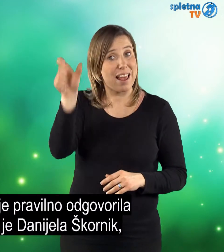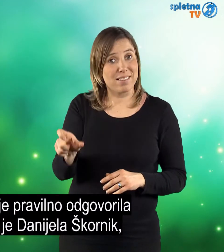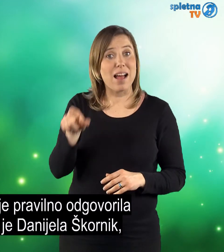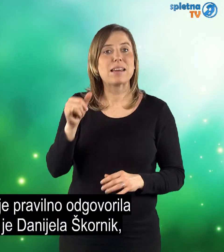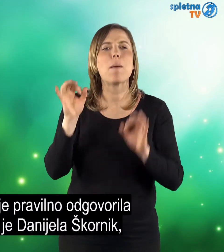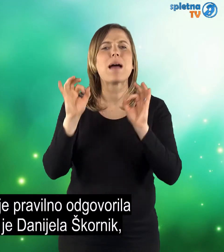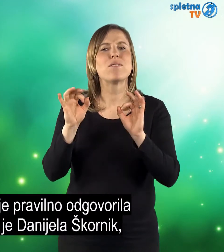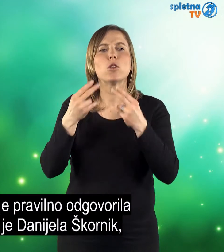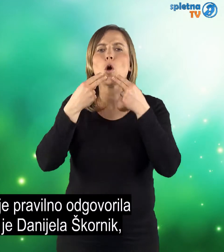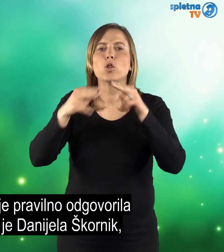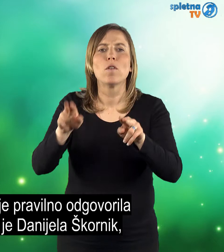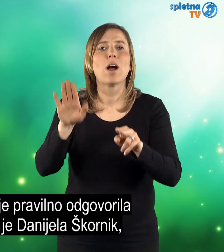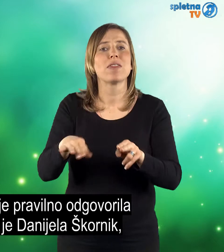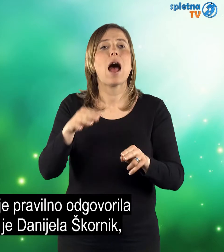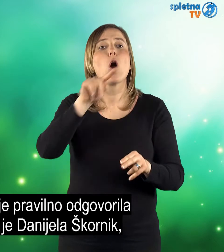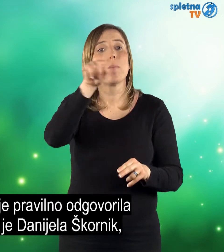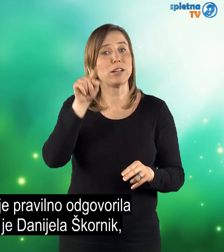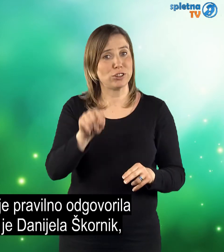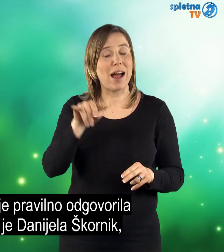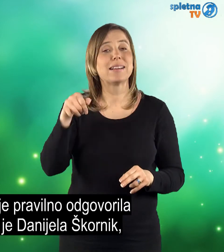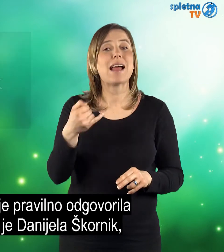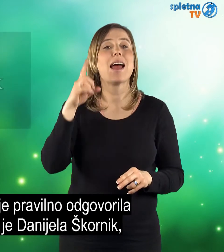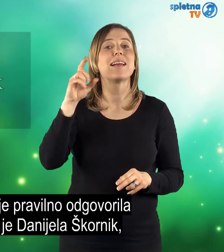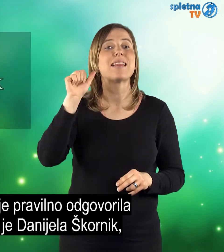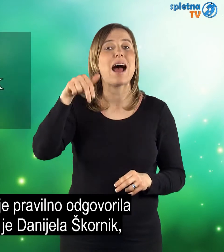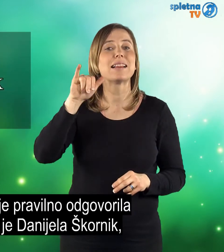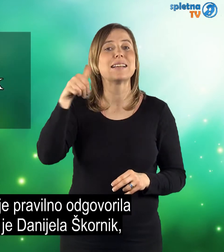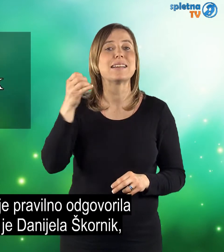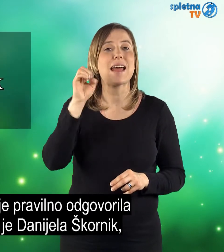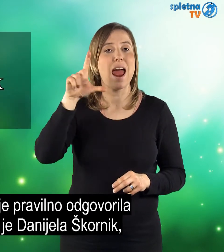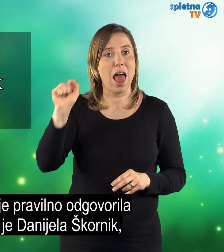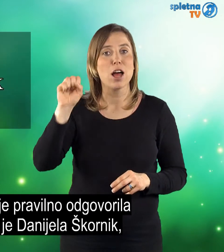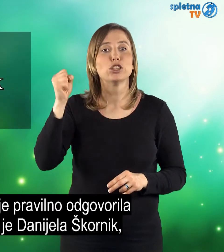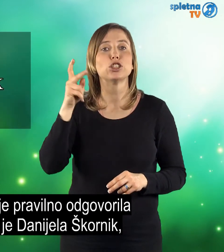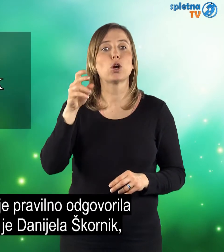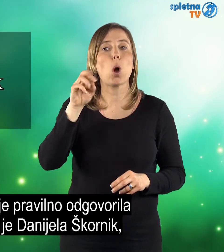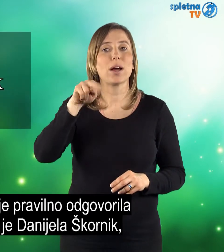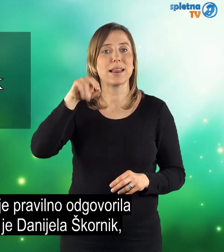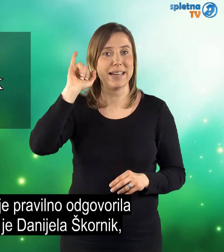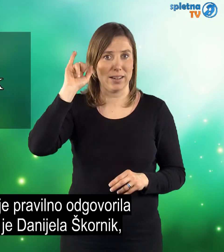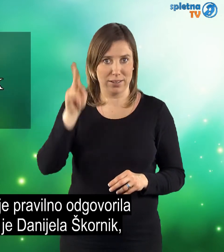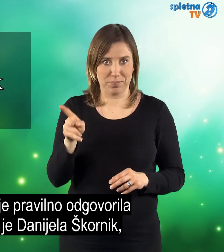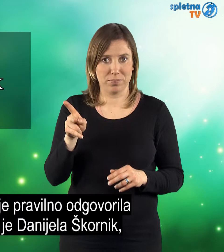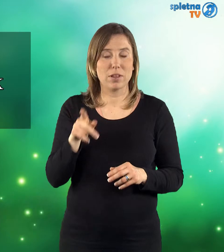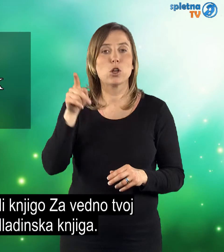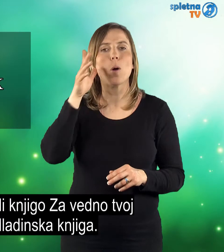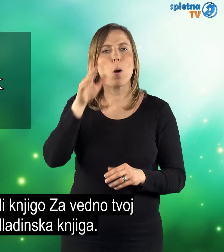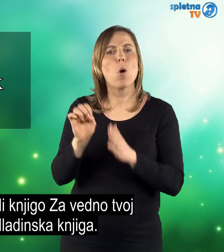Nagrajenka, ki je pravilno odgovorila na vprašanje, je Danijela Škornik, ki ji bomo poslali knjigo Za vedno